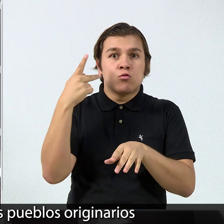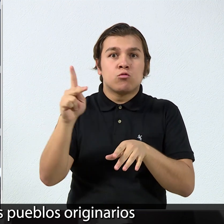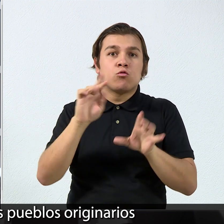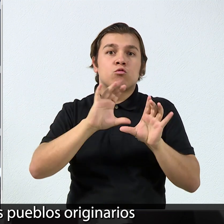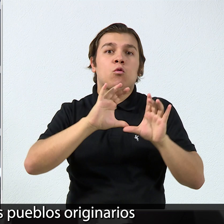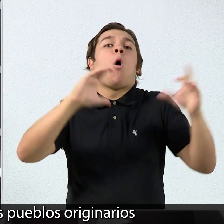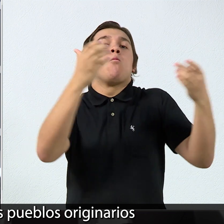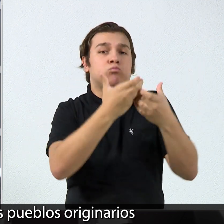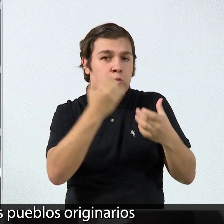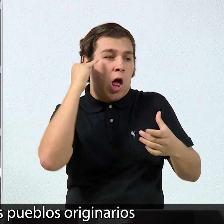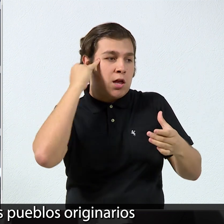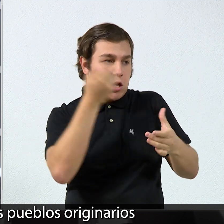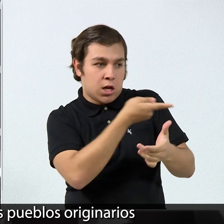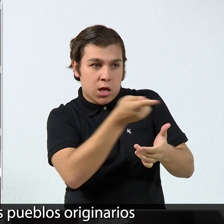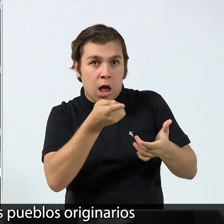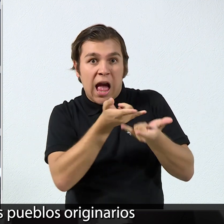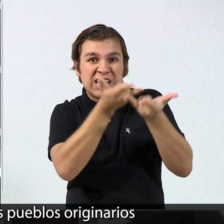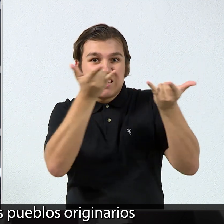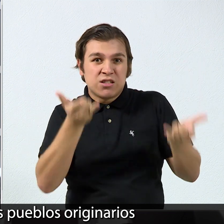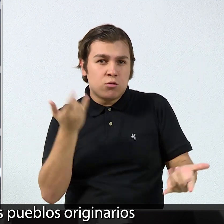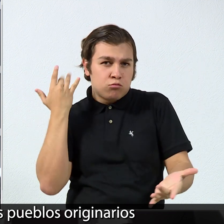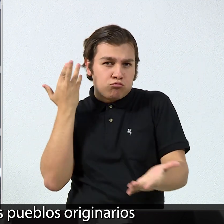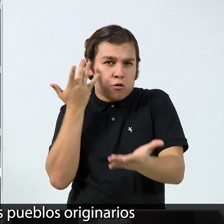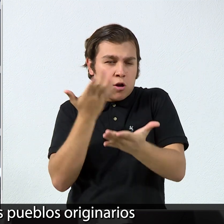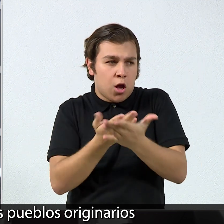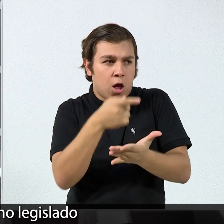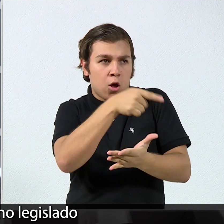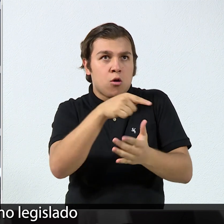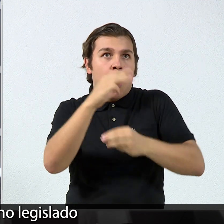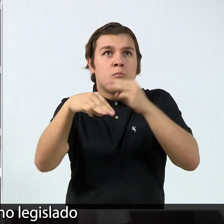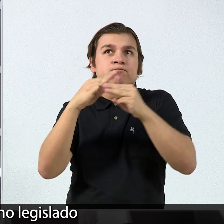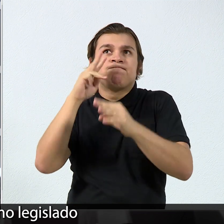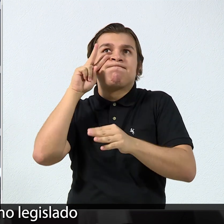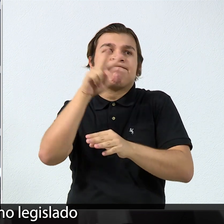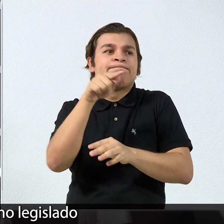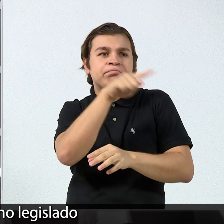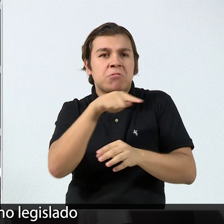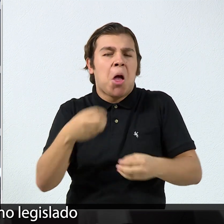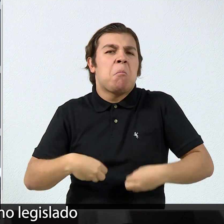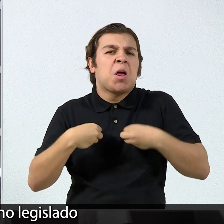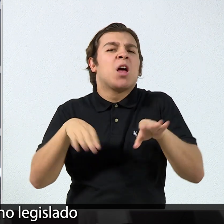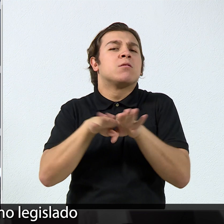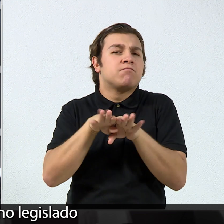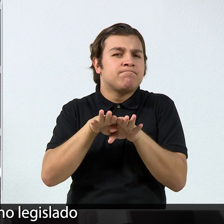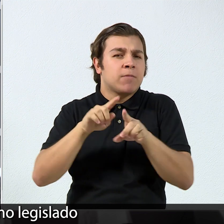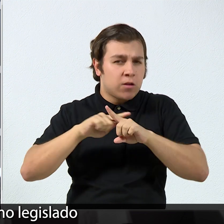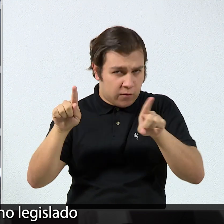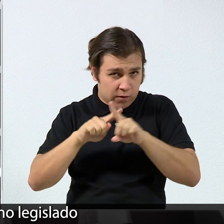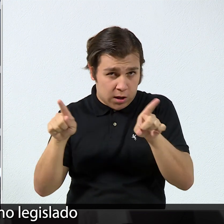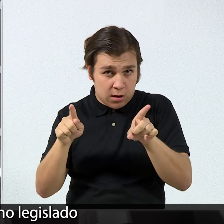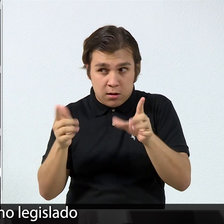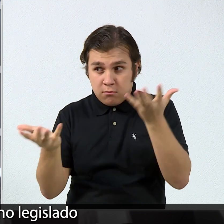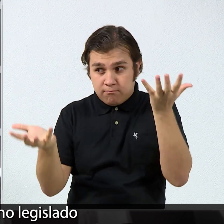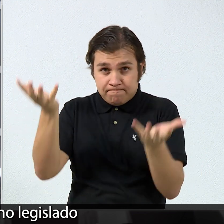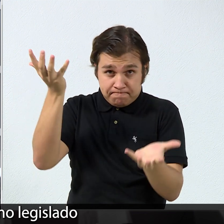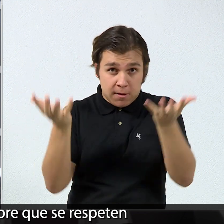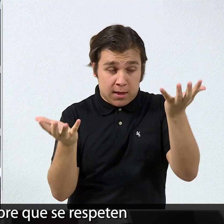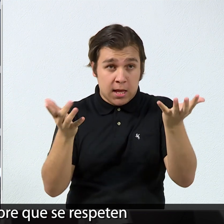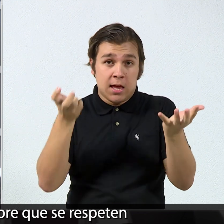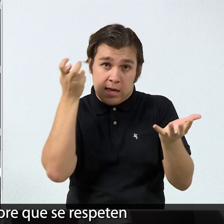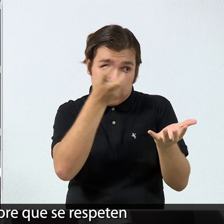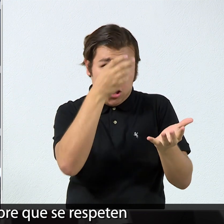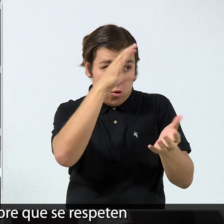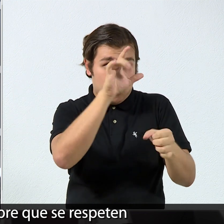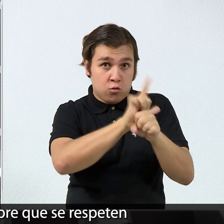cosmovisión de los pueblos originarios y que son distintas a las generadas en el derecho legislado formalmente, las cuales se considerarán